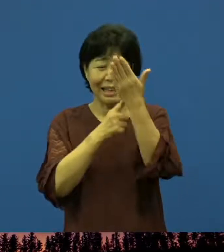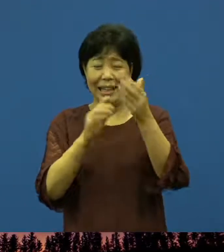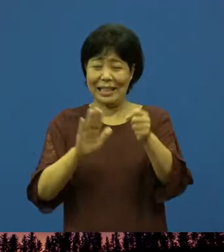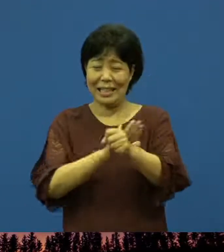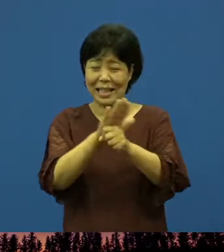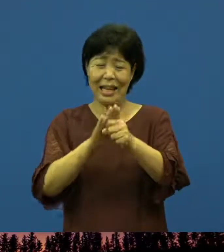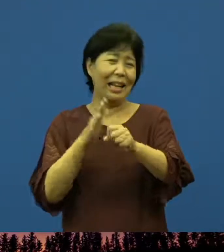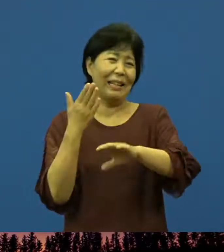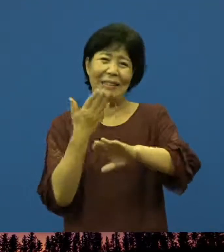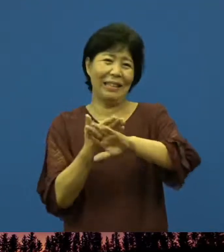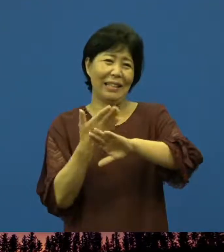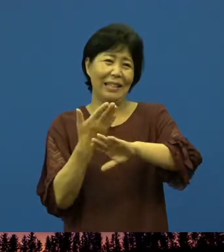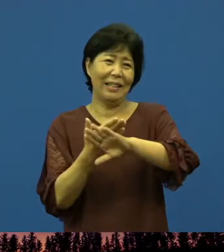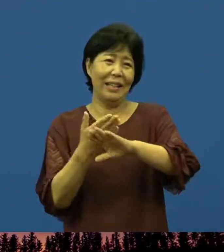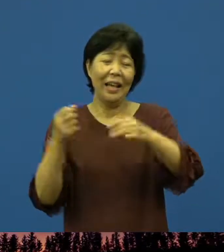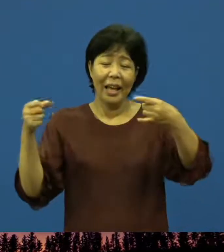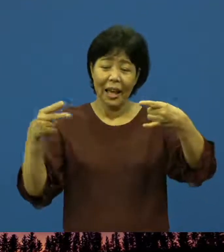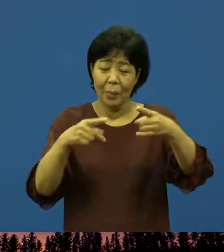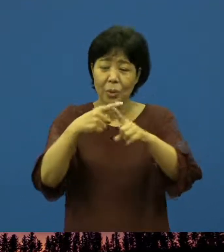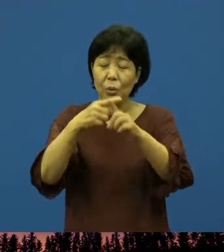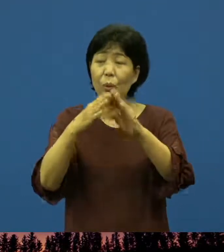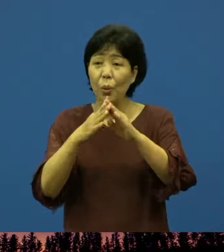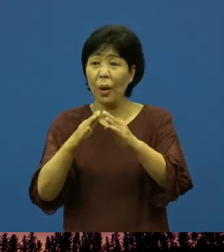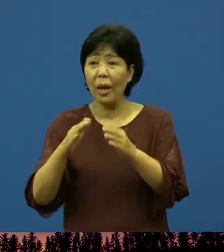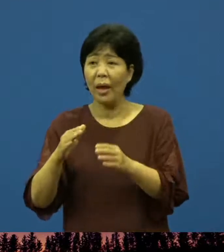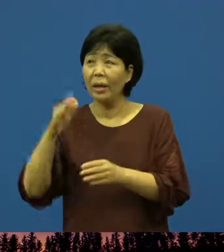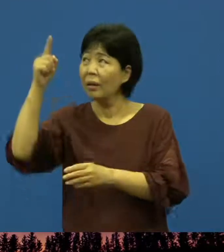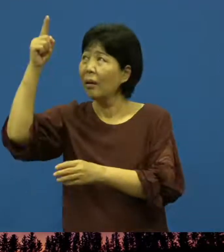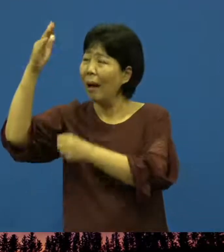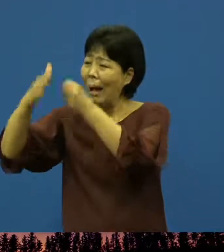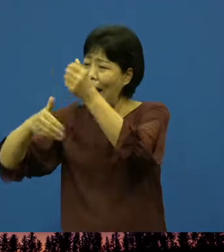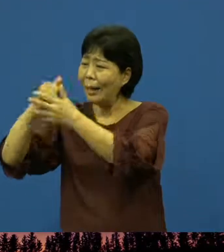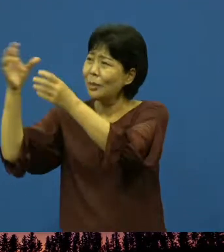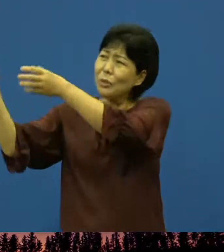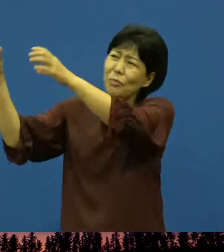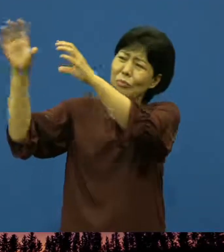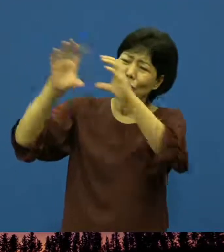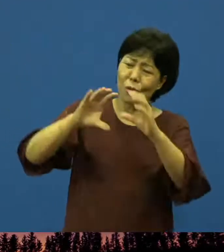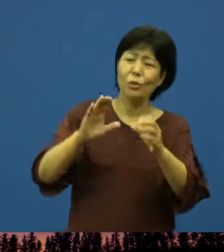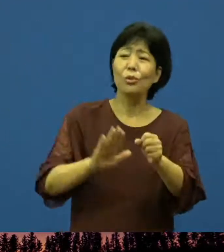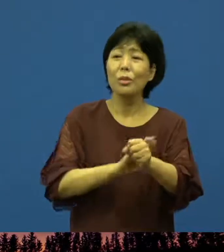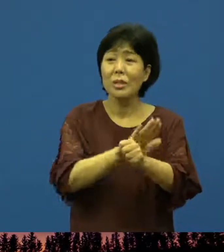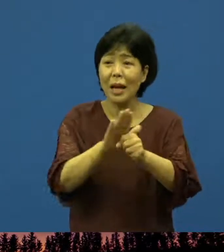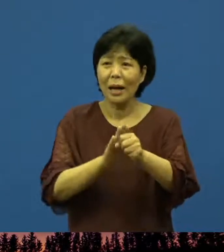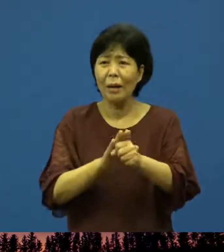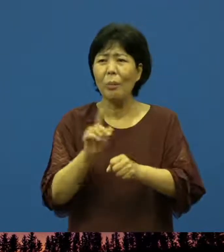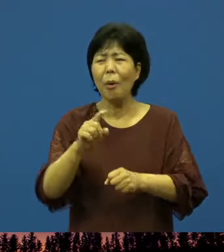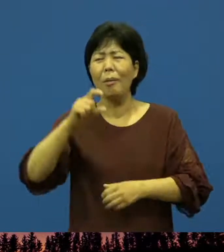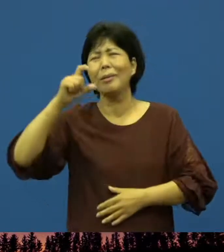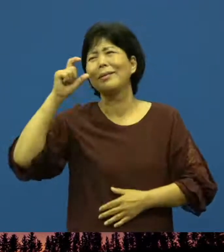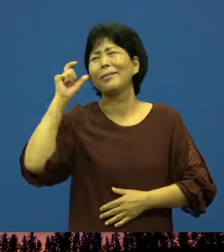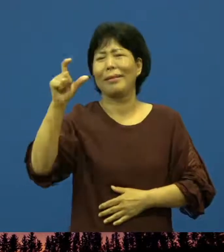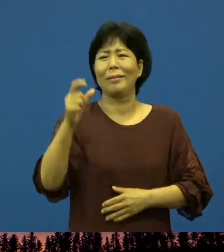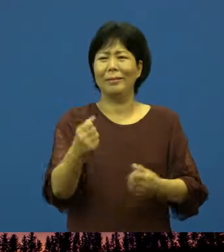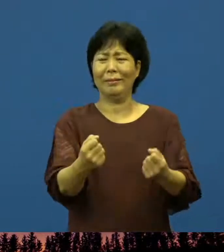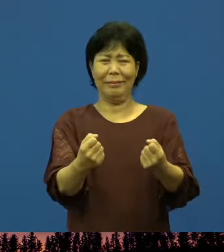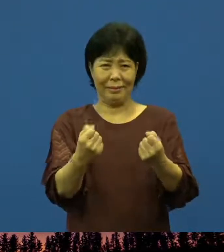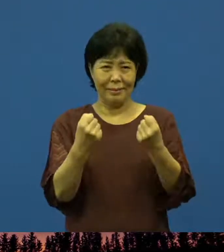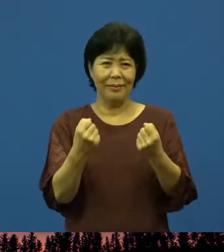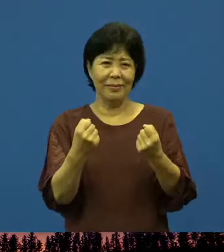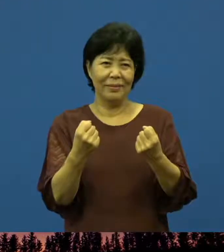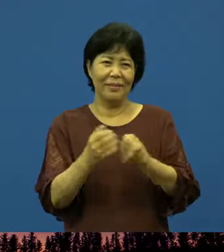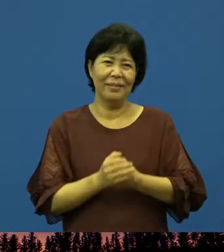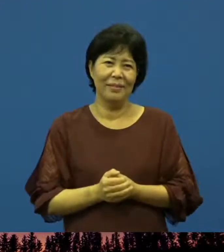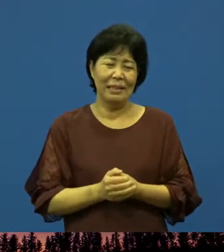교회 성도들에게 보여주셨던 그 사랑은 강력한 사랑이란 말이죠. 여러분 우리가 하나님의 사랑을 얘기할 때 그 사랑은 그냥 대충